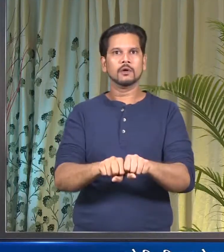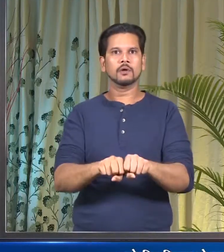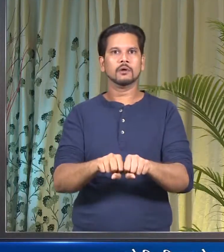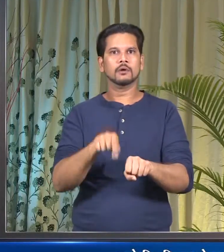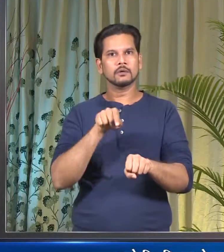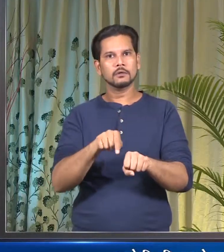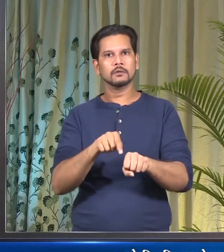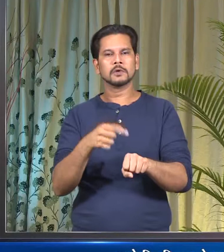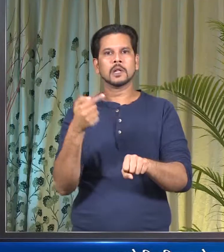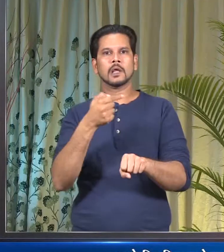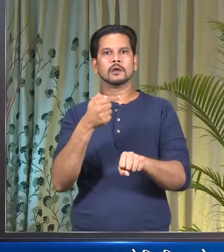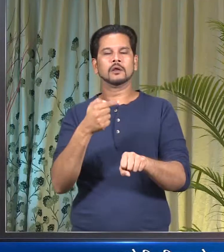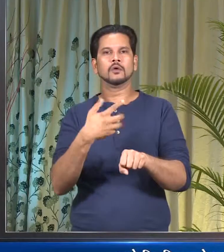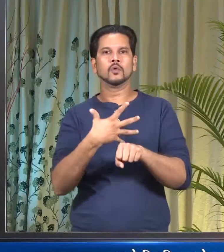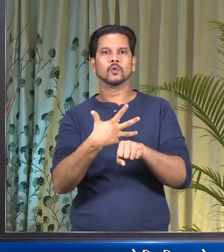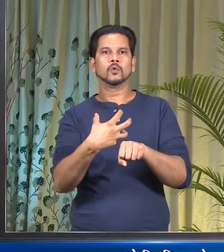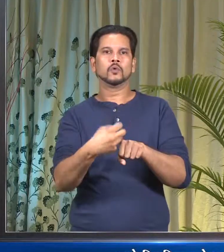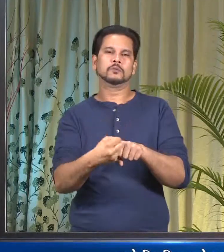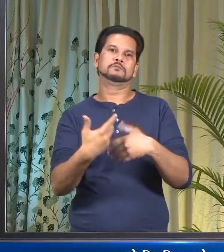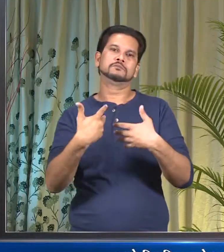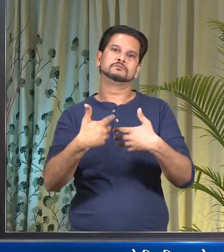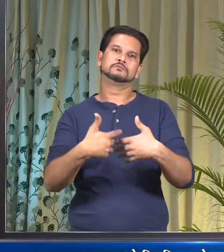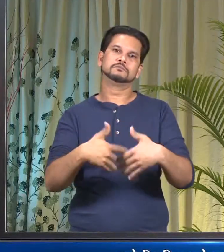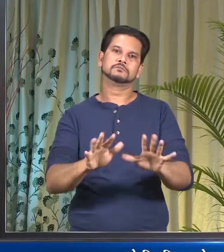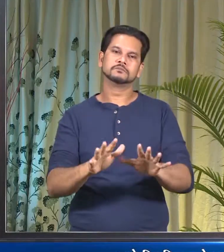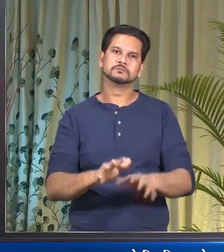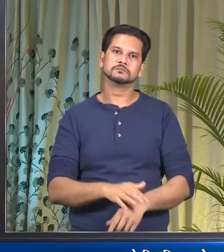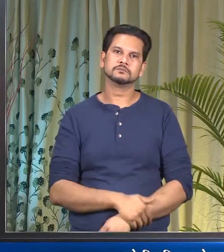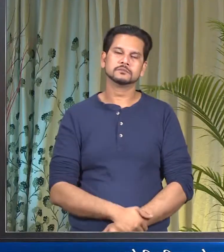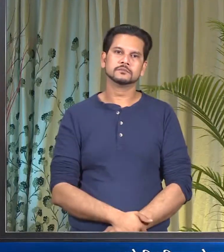नकारात्मक उर्जा के शिकार हो जाते हैं